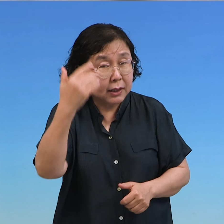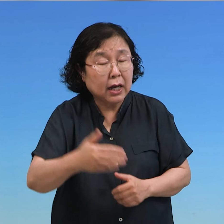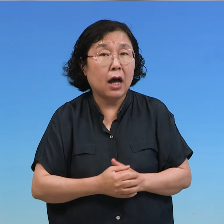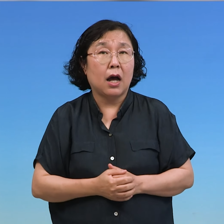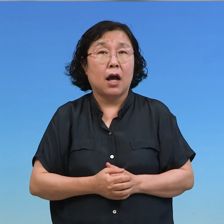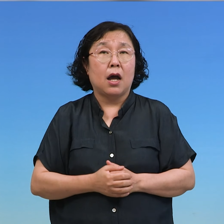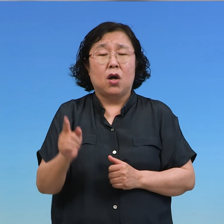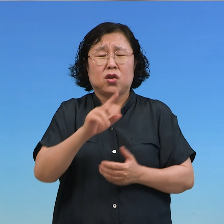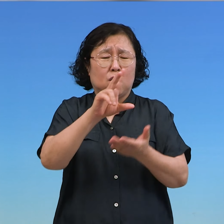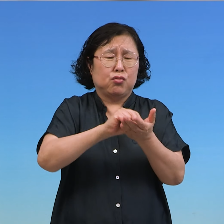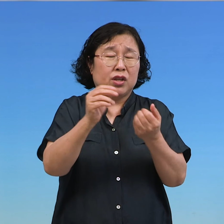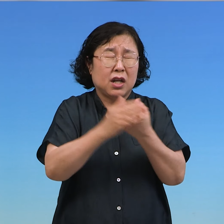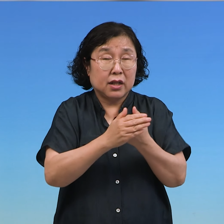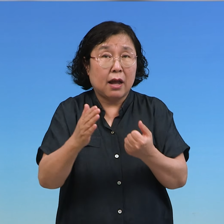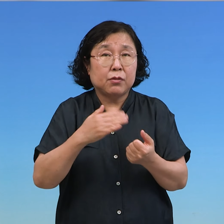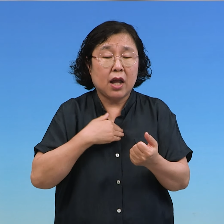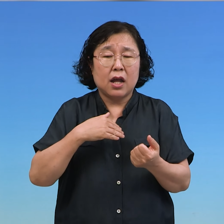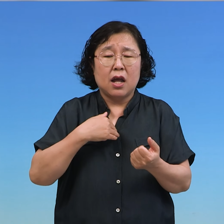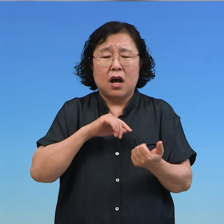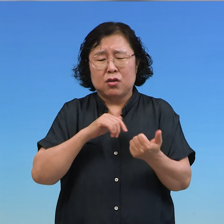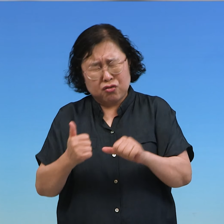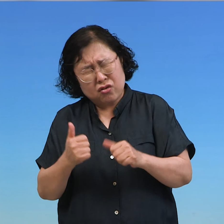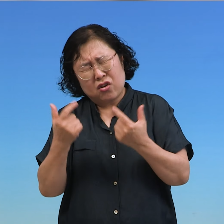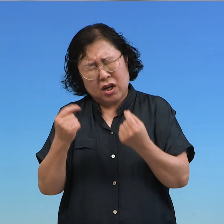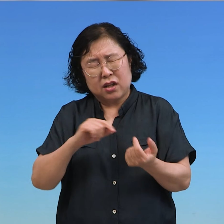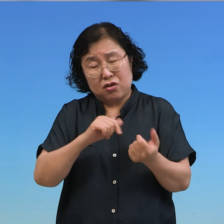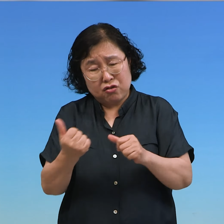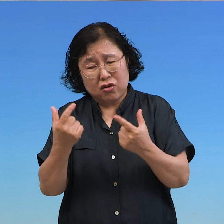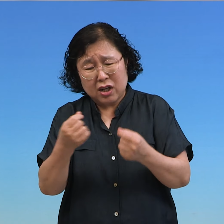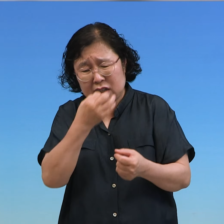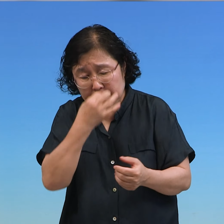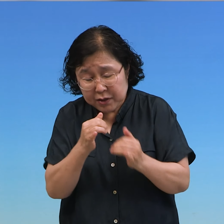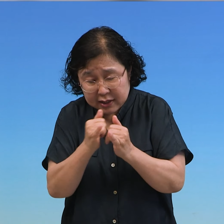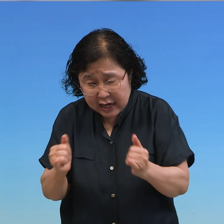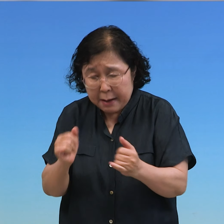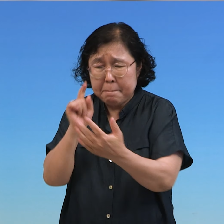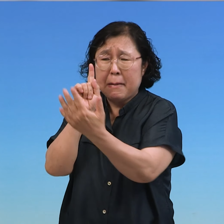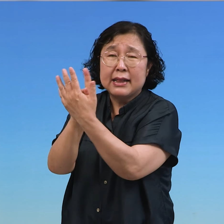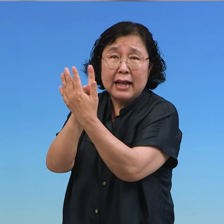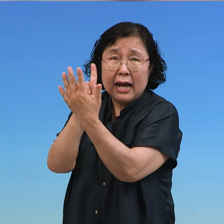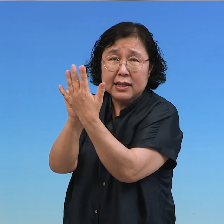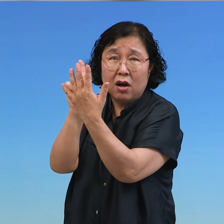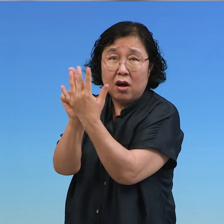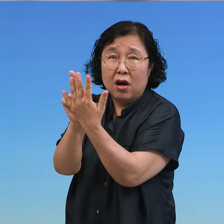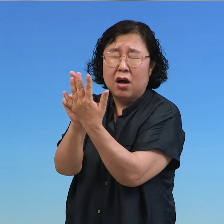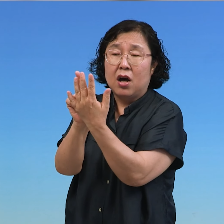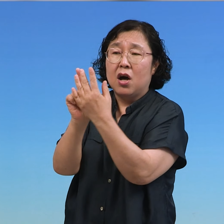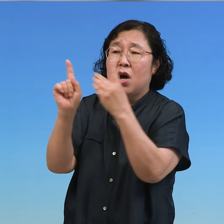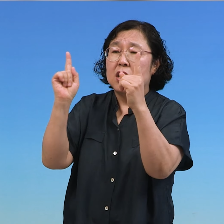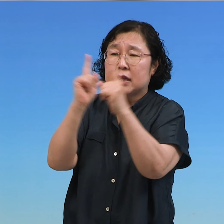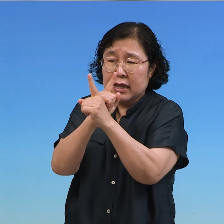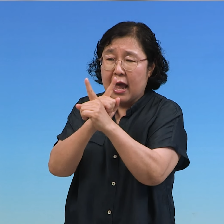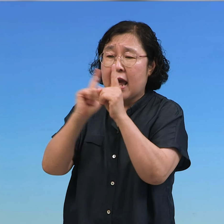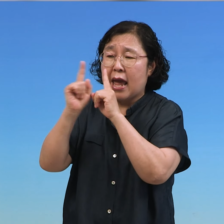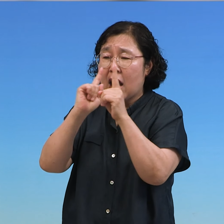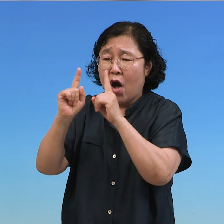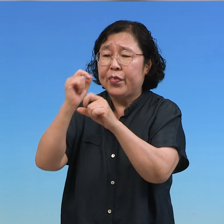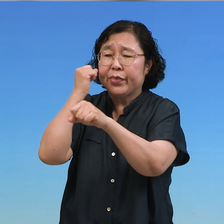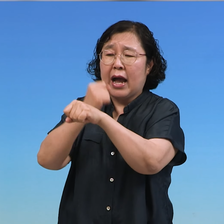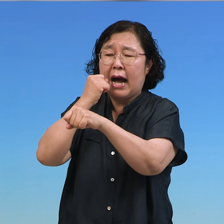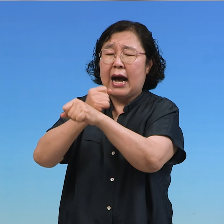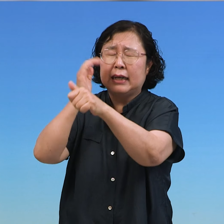만나 죽겠다 죽겠다는 그 현장을 가서 대언하라는 거예요 예, 혹은 우리 입으로